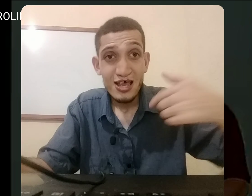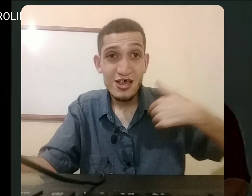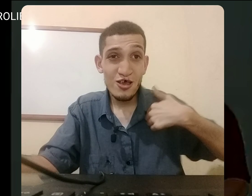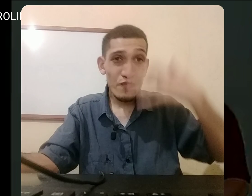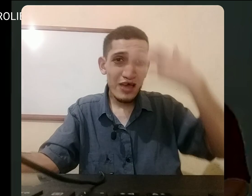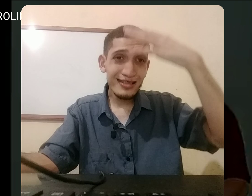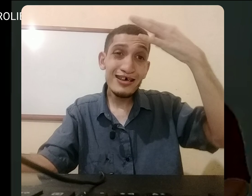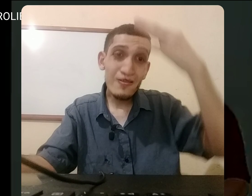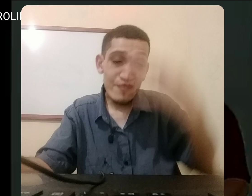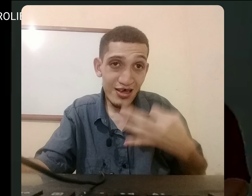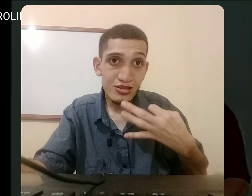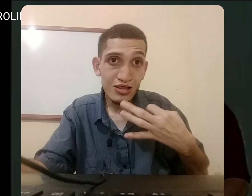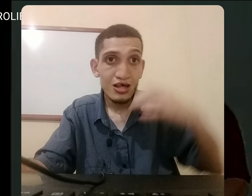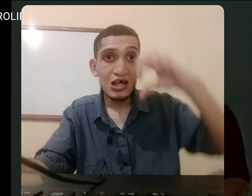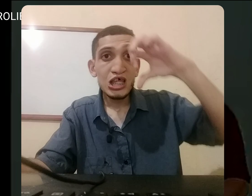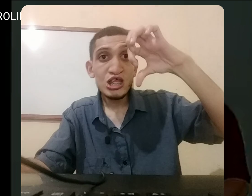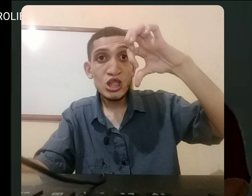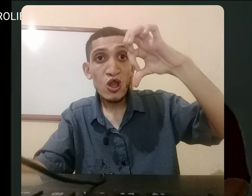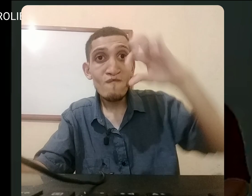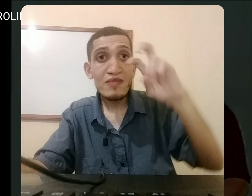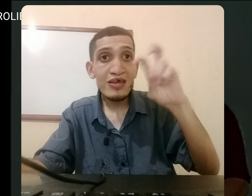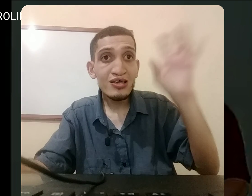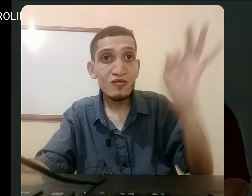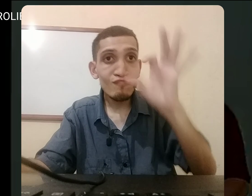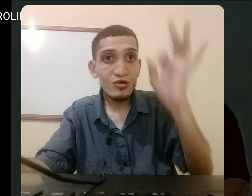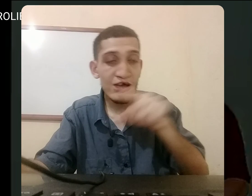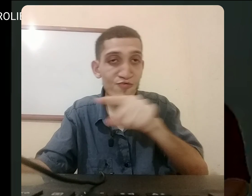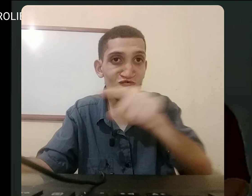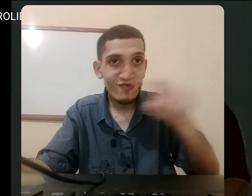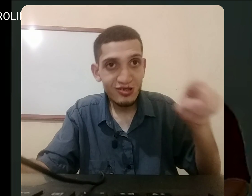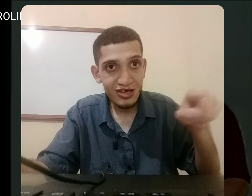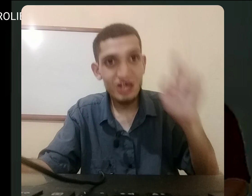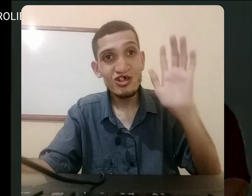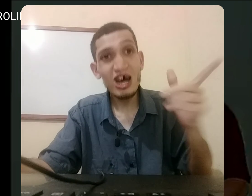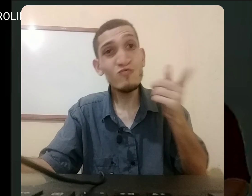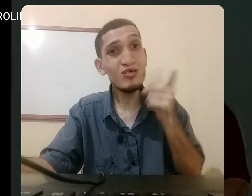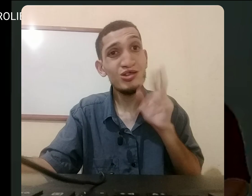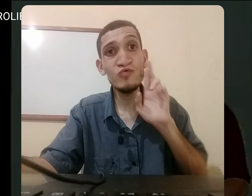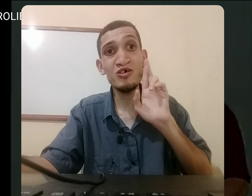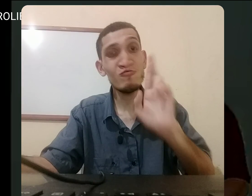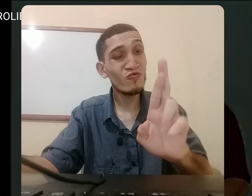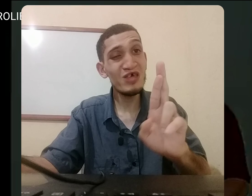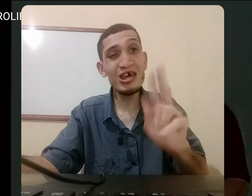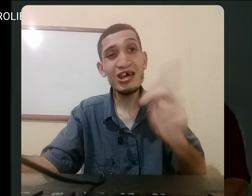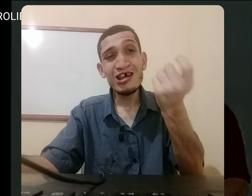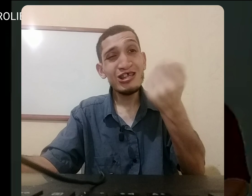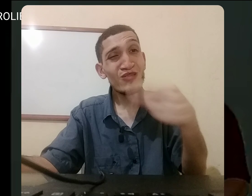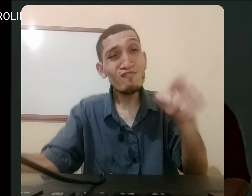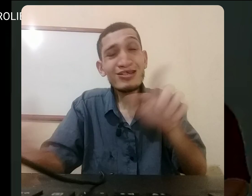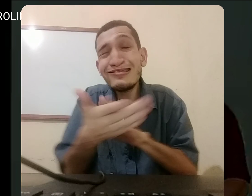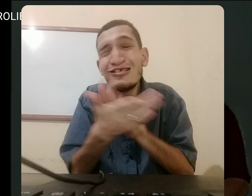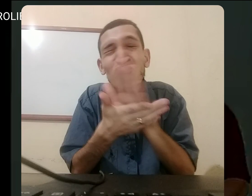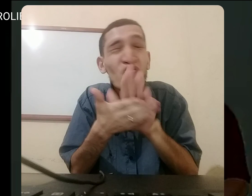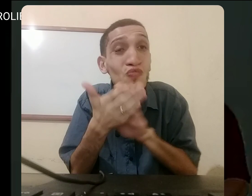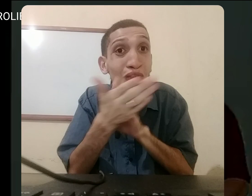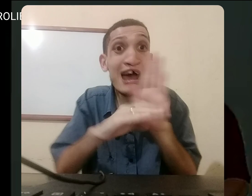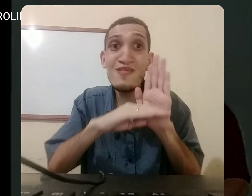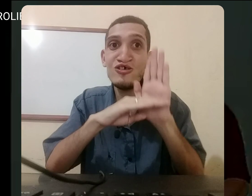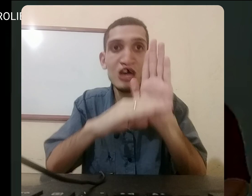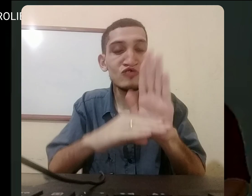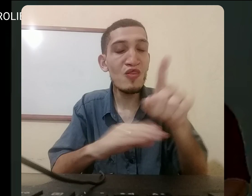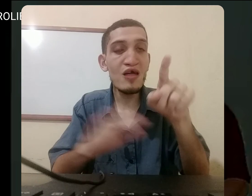Eu tenho certeza, certeza, e 95% de vocês já conseguiu responder e não precisa de